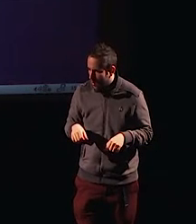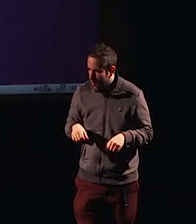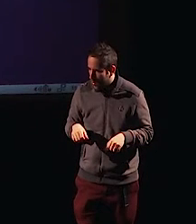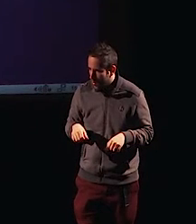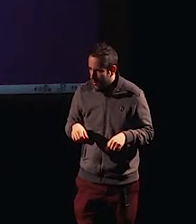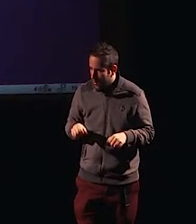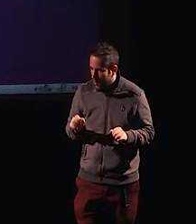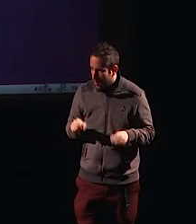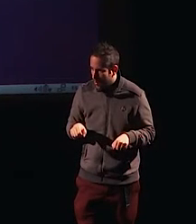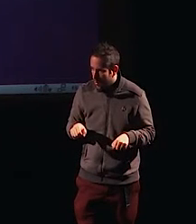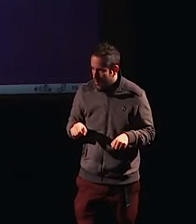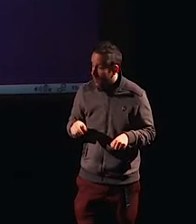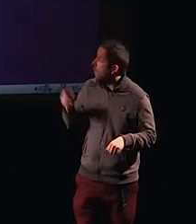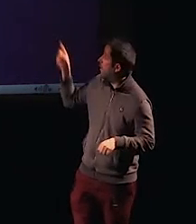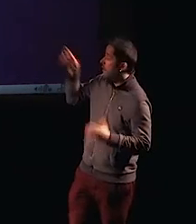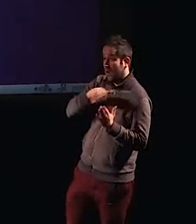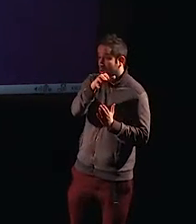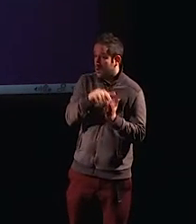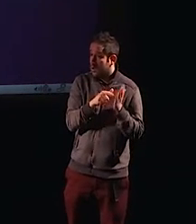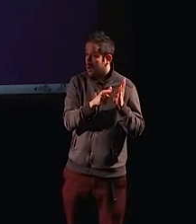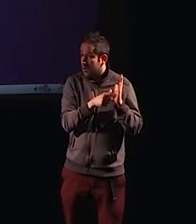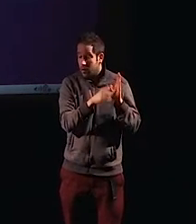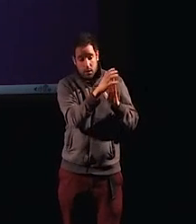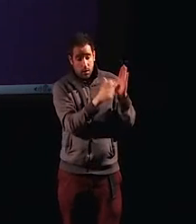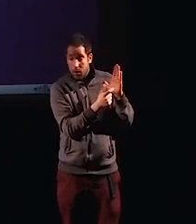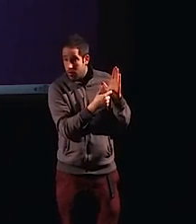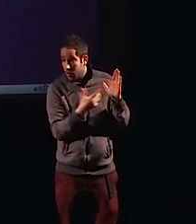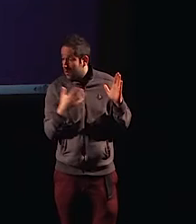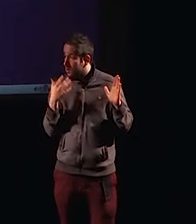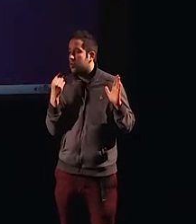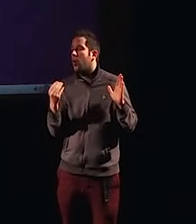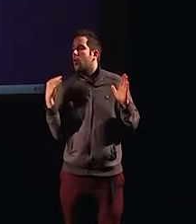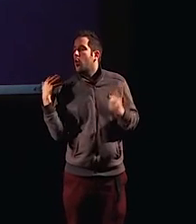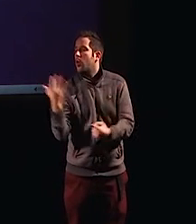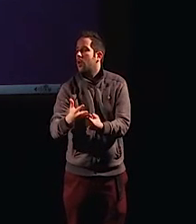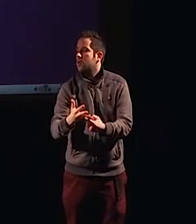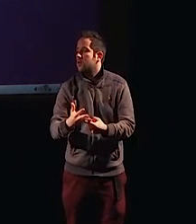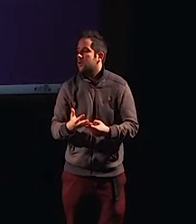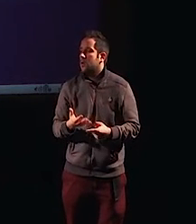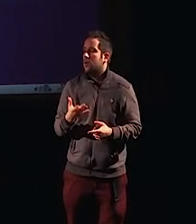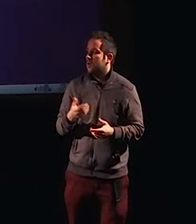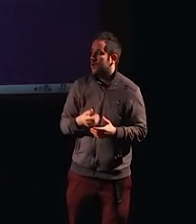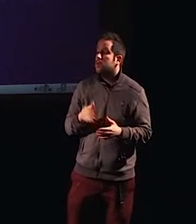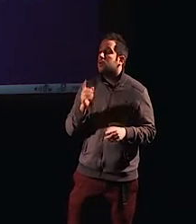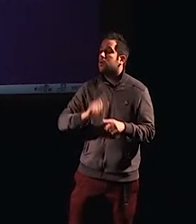à ce que décrit Foucault, là, dans cette partie-là du texte. Pour vous donner le contexte, il voulait décrire